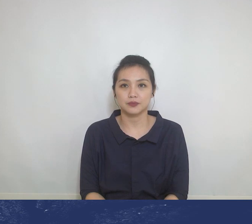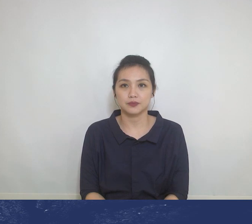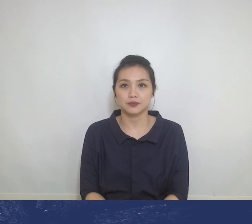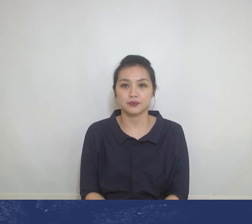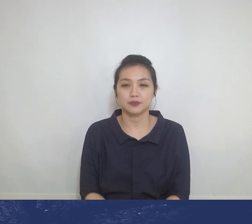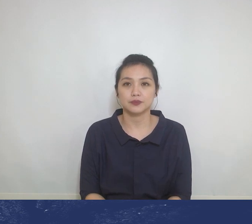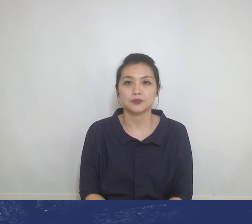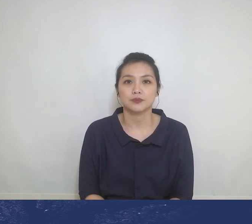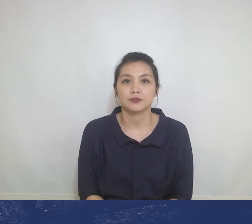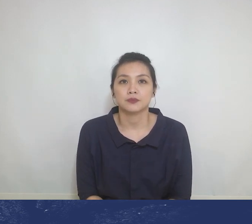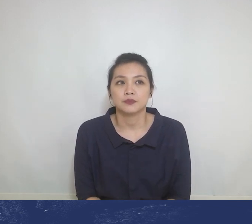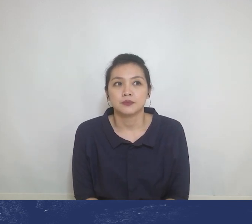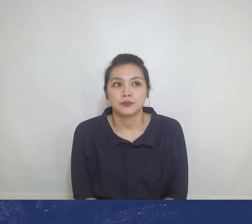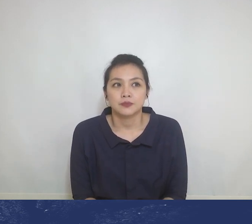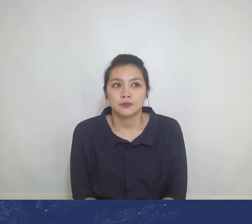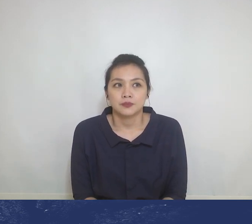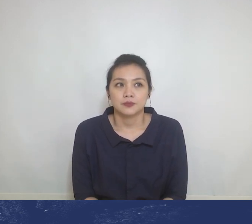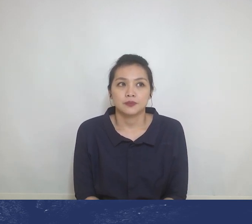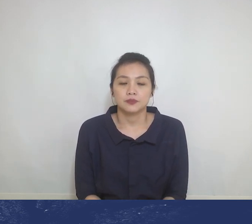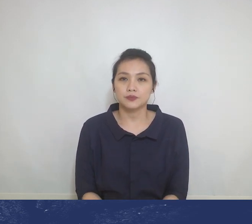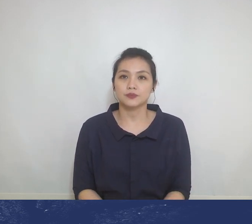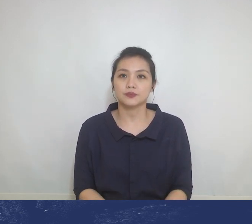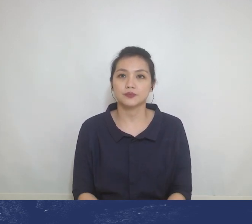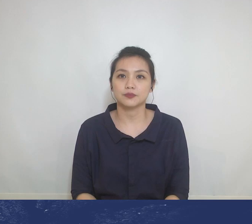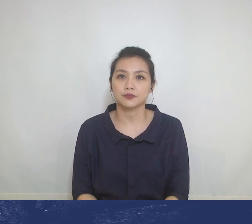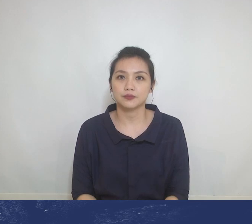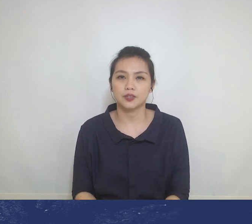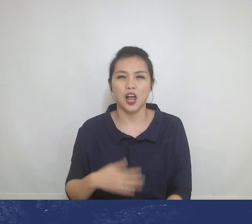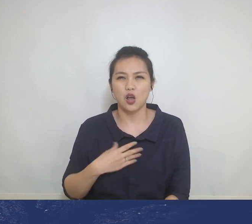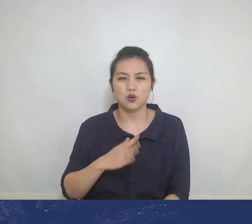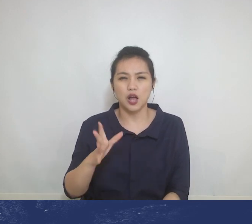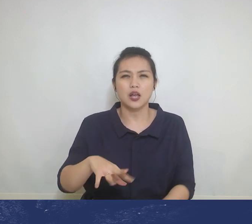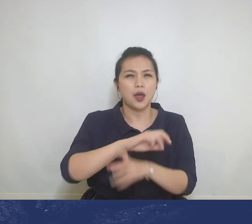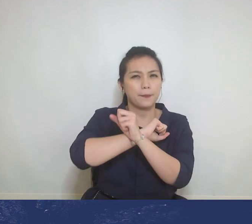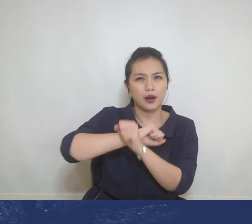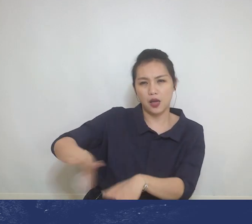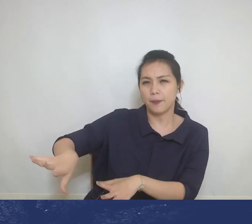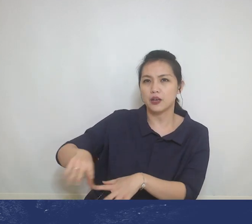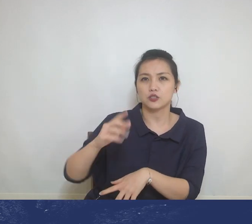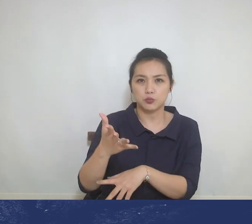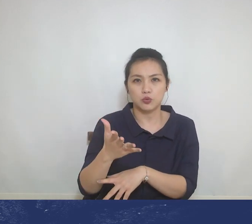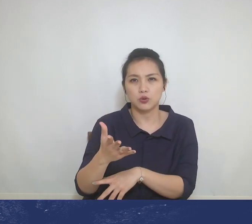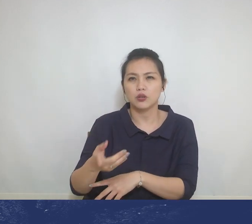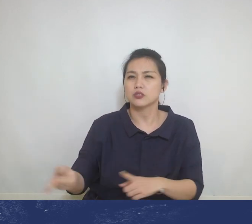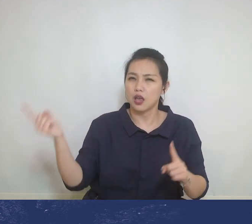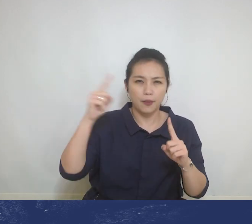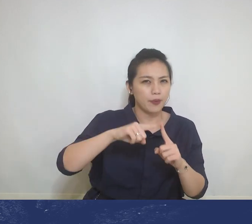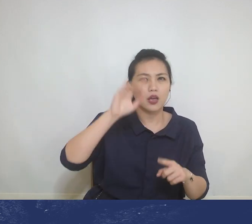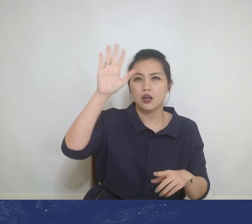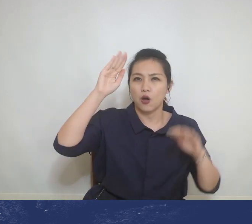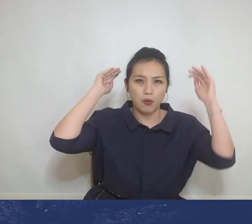aku. Versi bahasa Inggrisnya ngomongnya gini, I will not let you go unless you bless